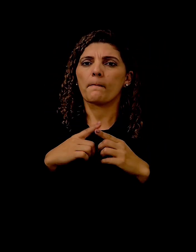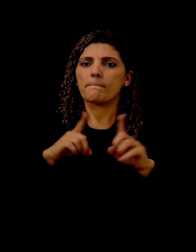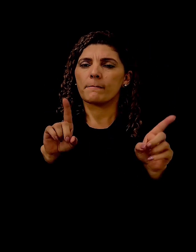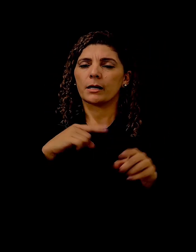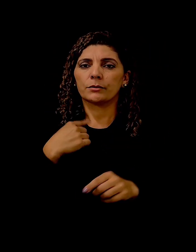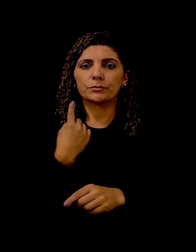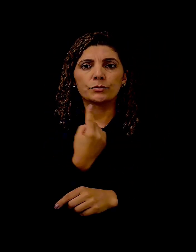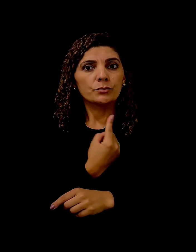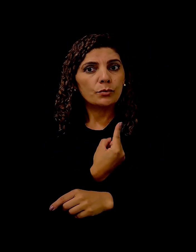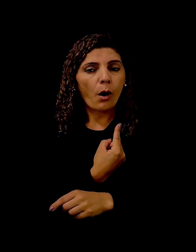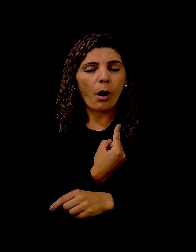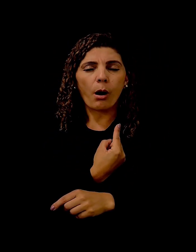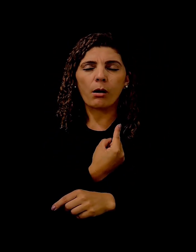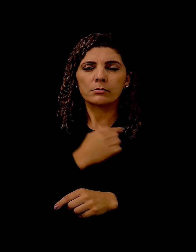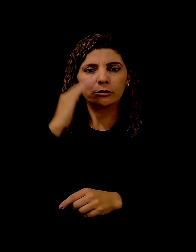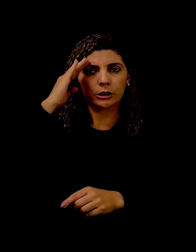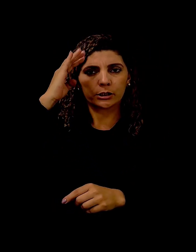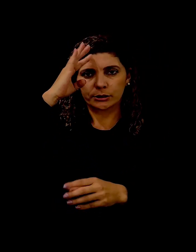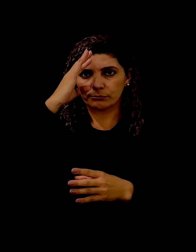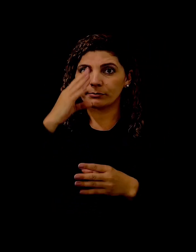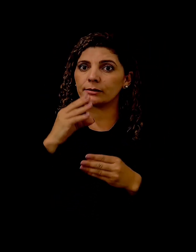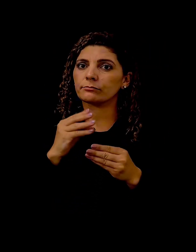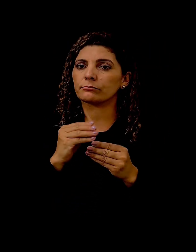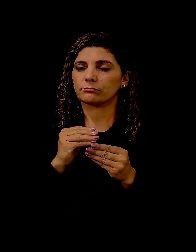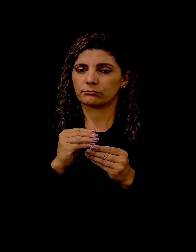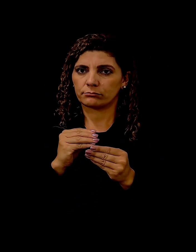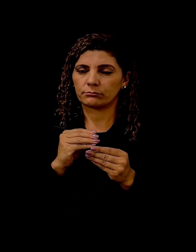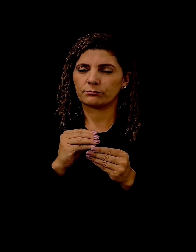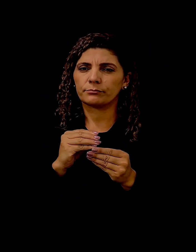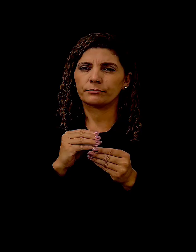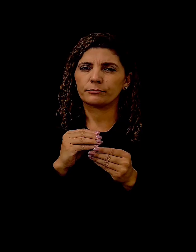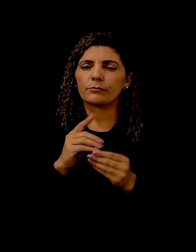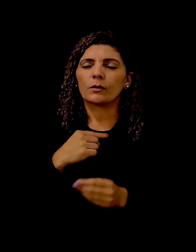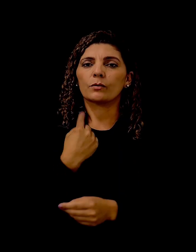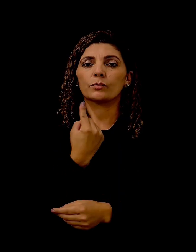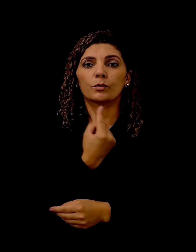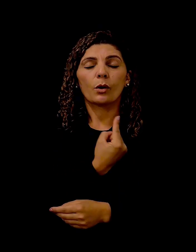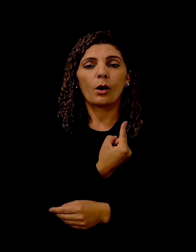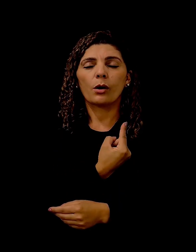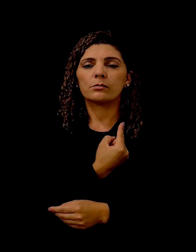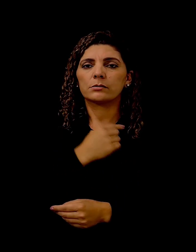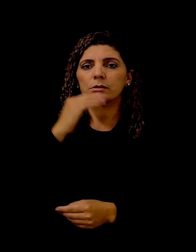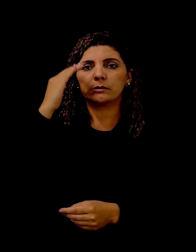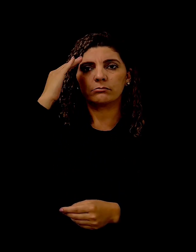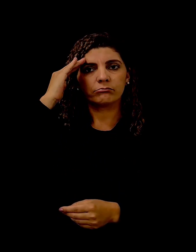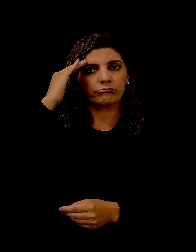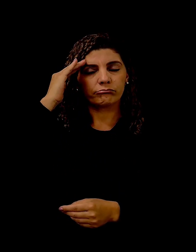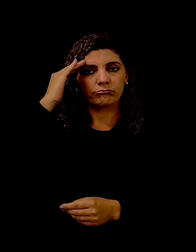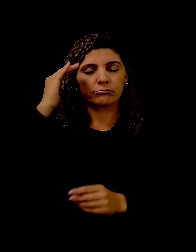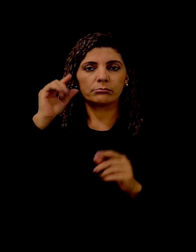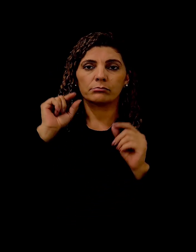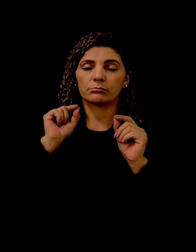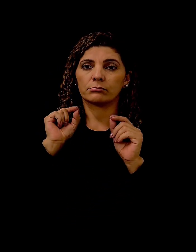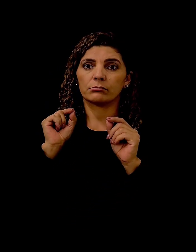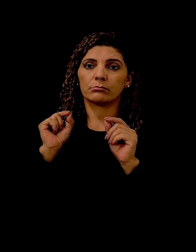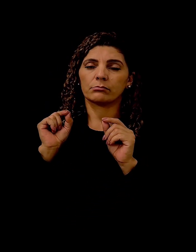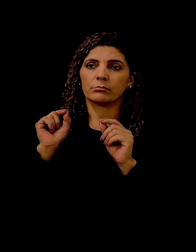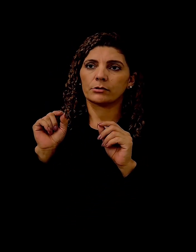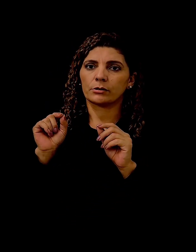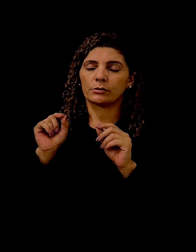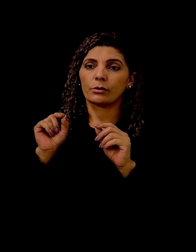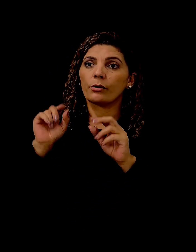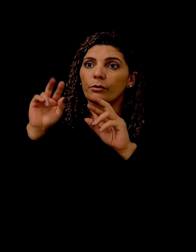nosso entendimento, nós entendemos que uma coisa é